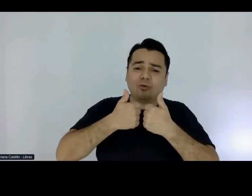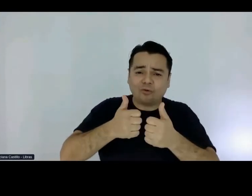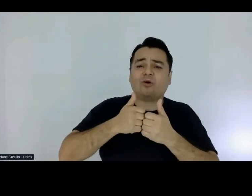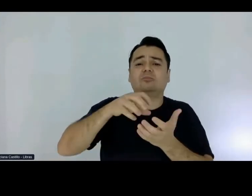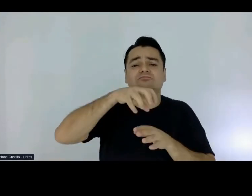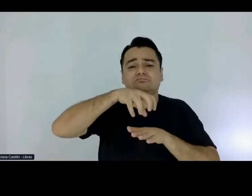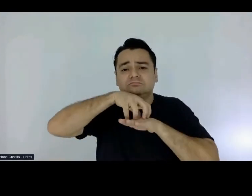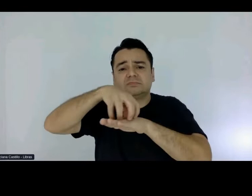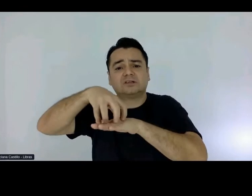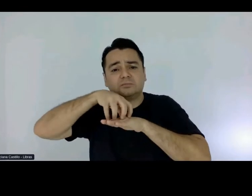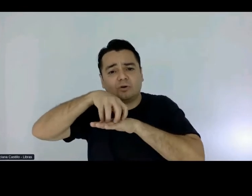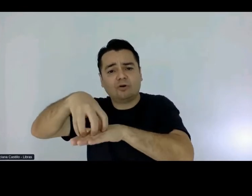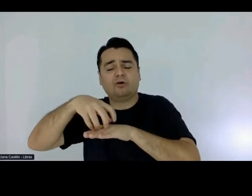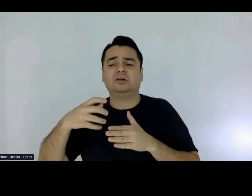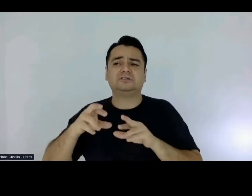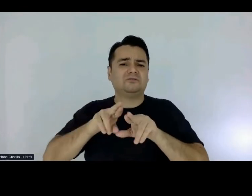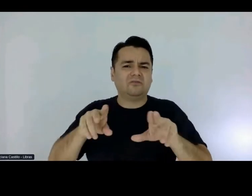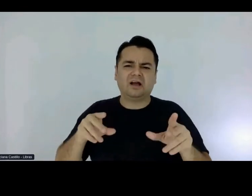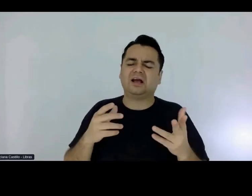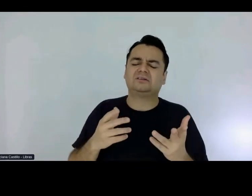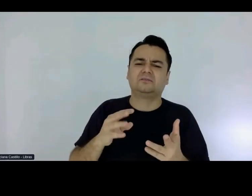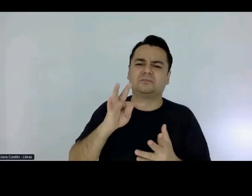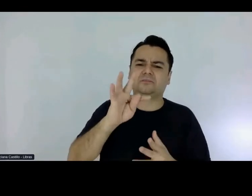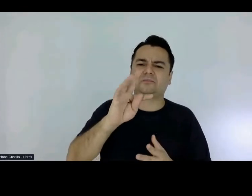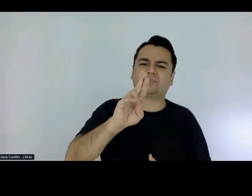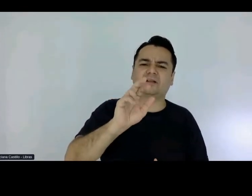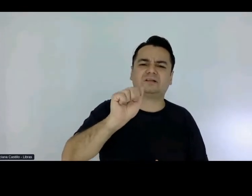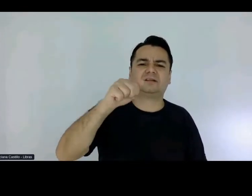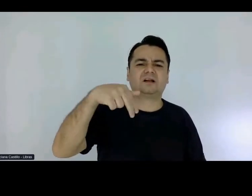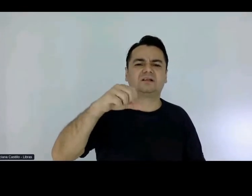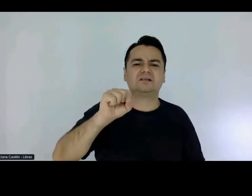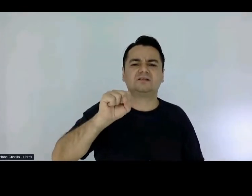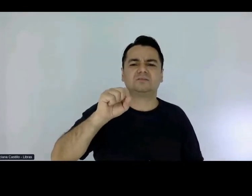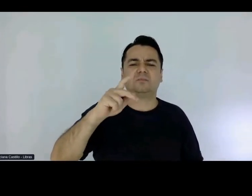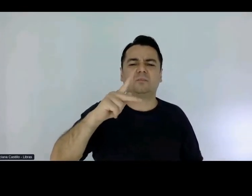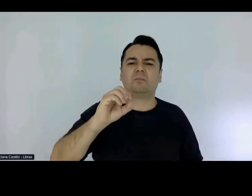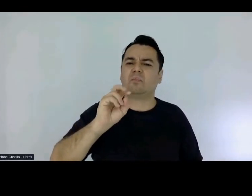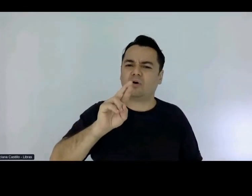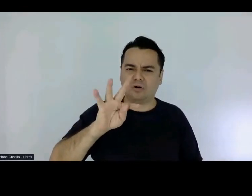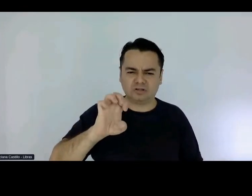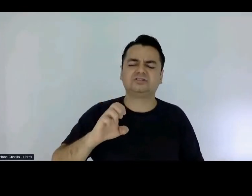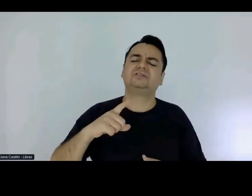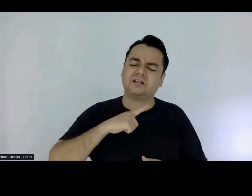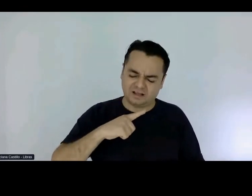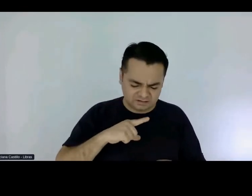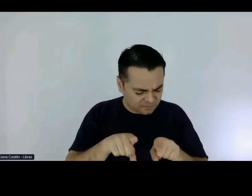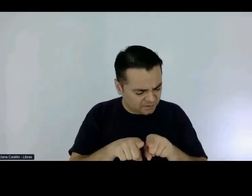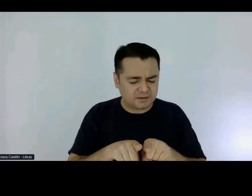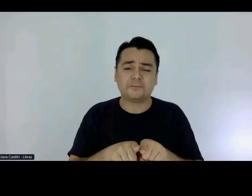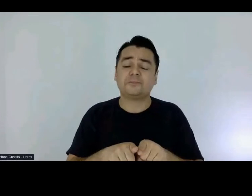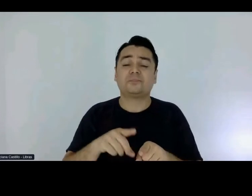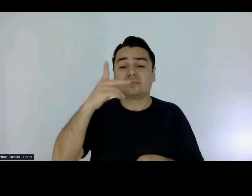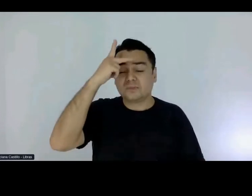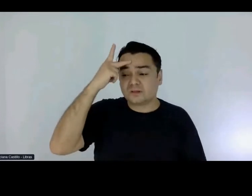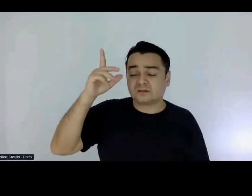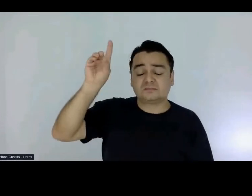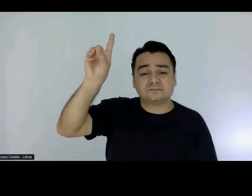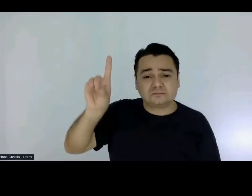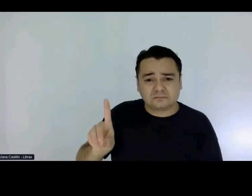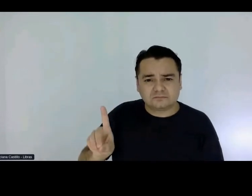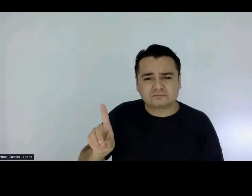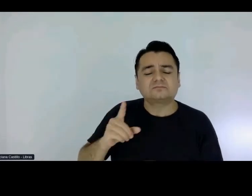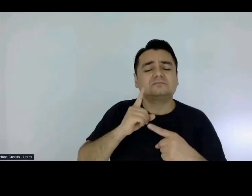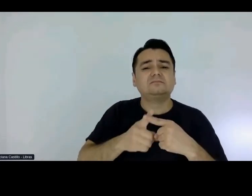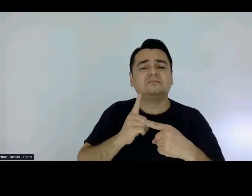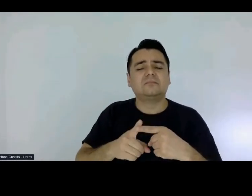de estatística, nas estatísticas mais fundamentais sobre pessoas com deficiência, porque nós não